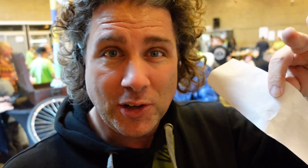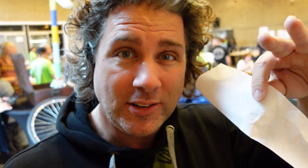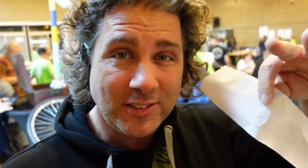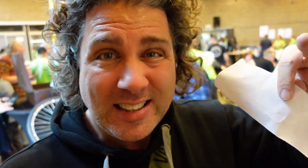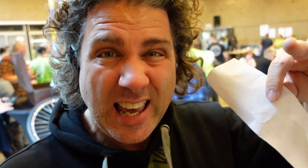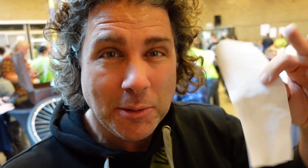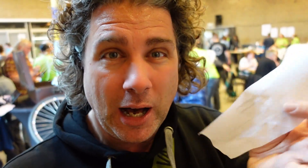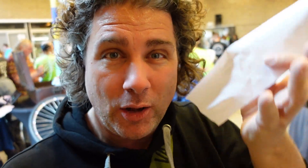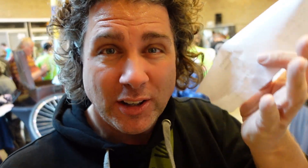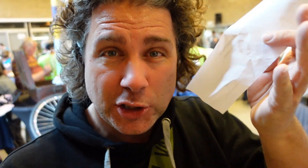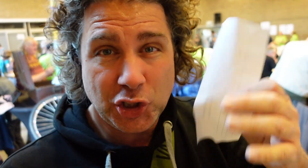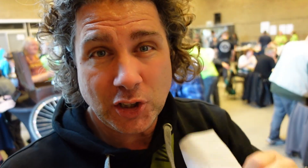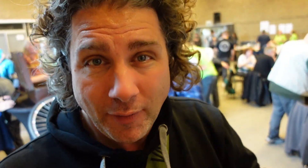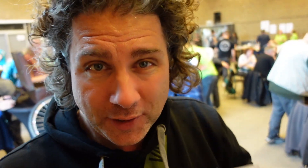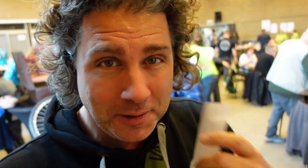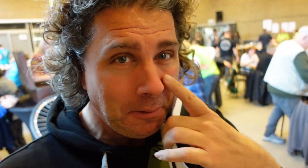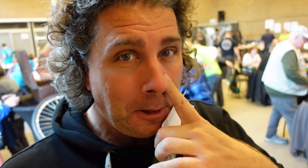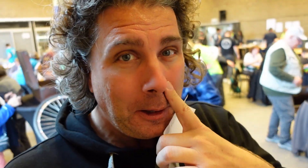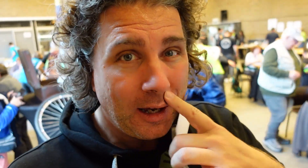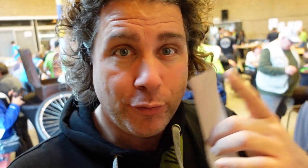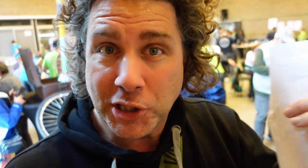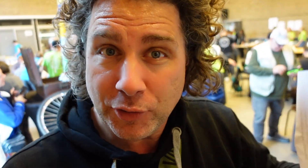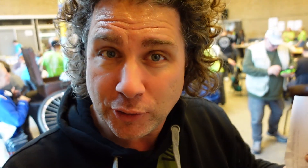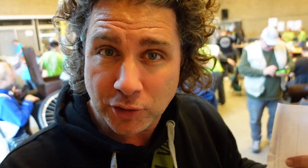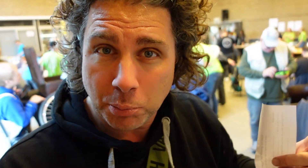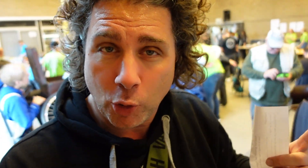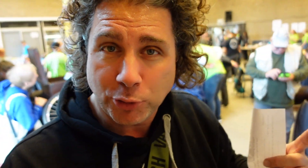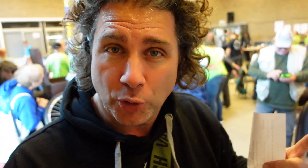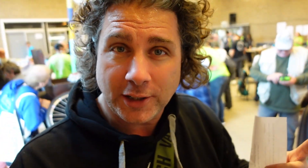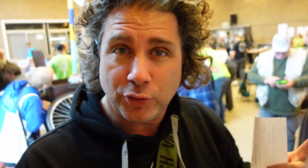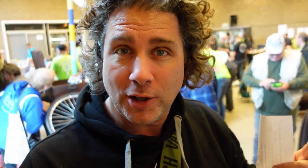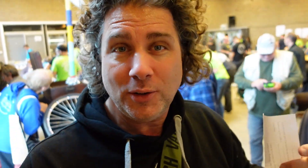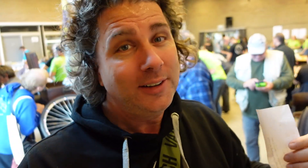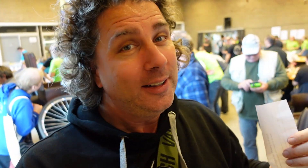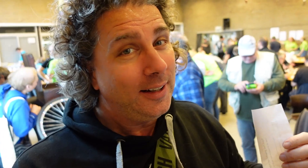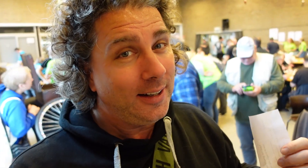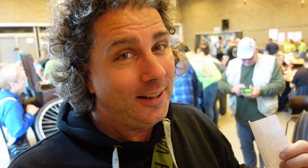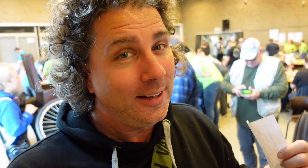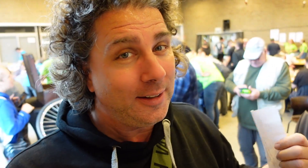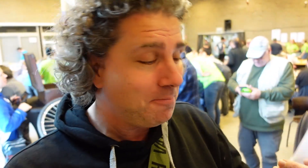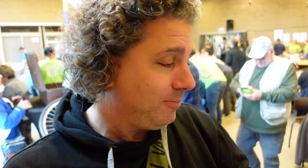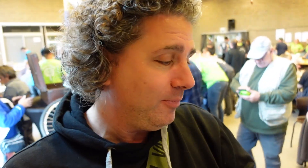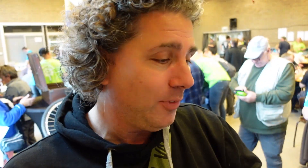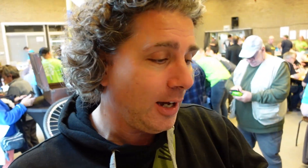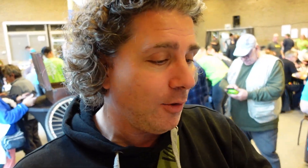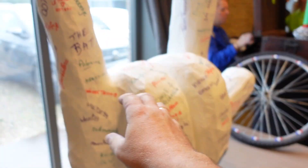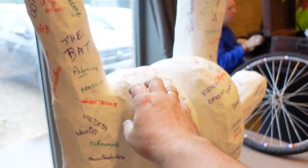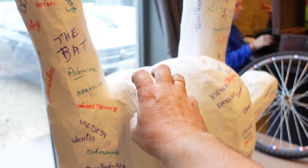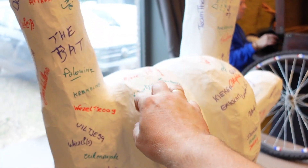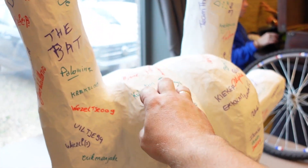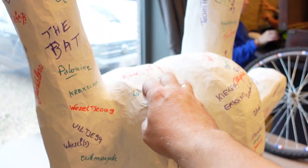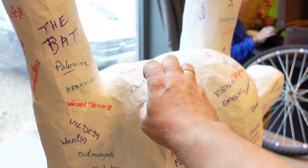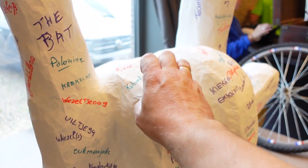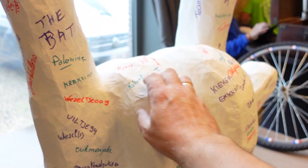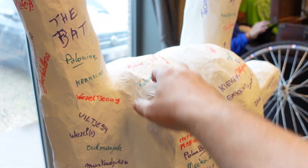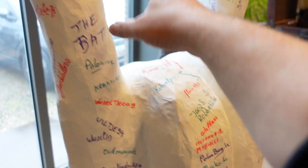we kunnen het niet helemaal schatten eh voor hetzelfde GAD zit er een blok beton in ofzo eh we gaan gewoon een poging